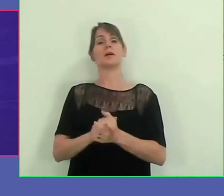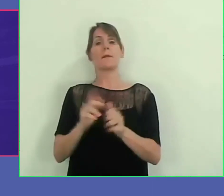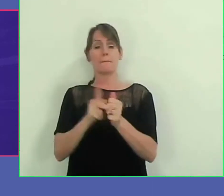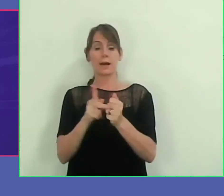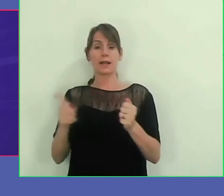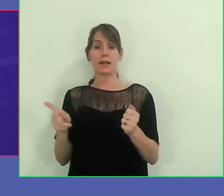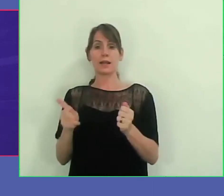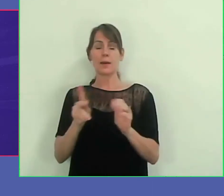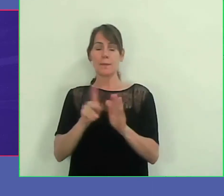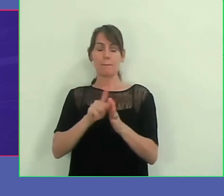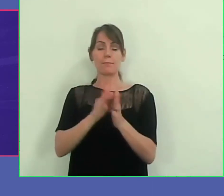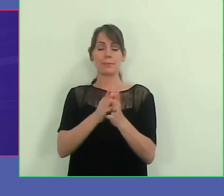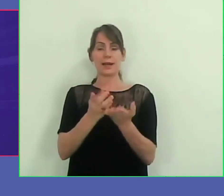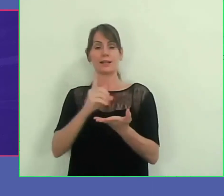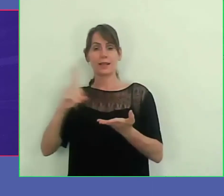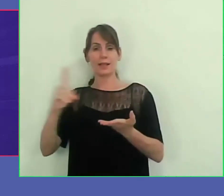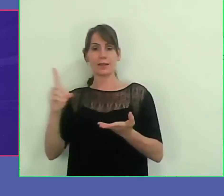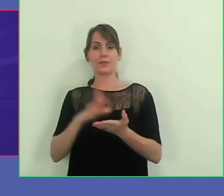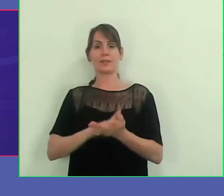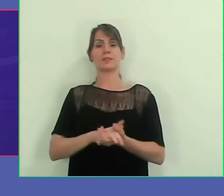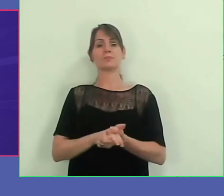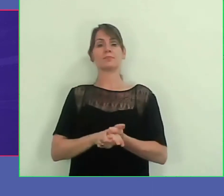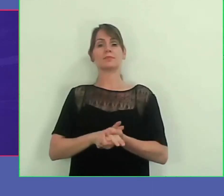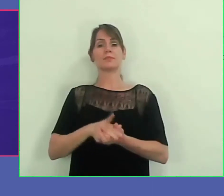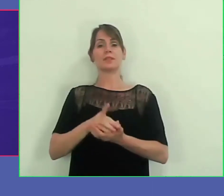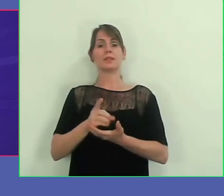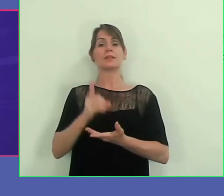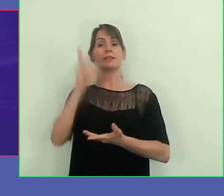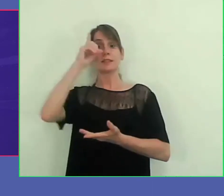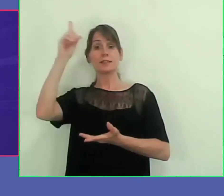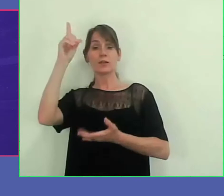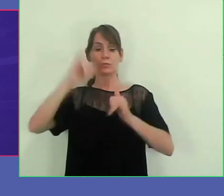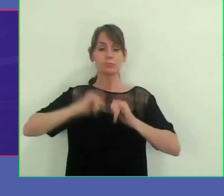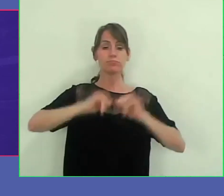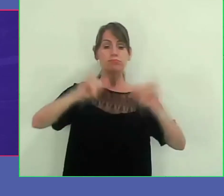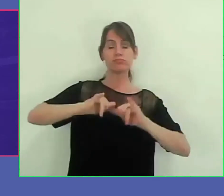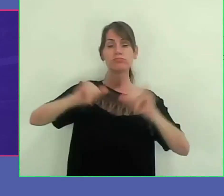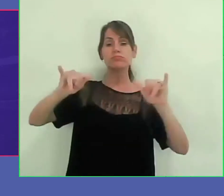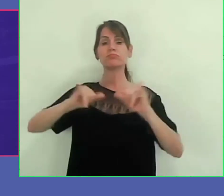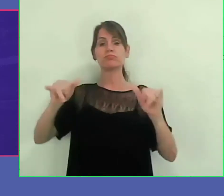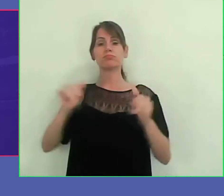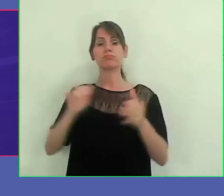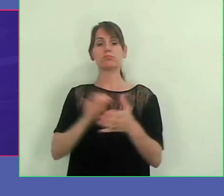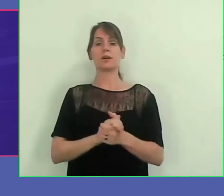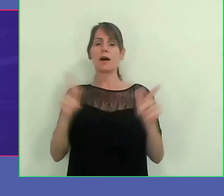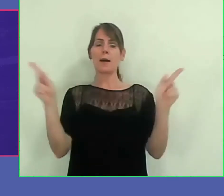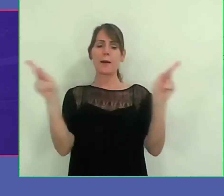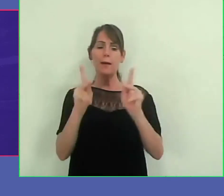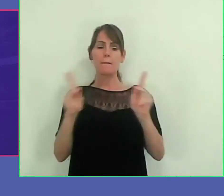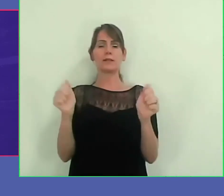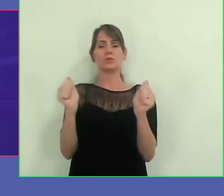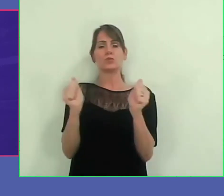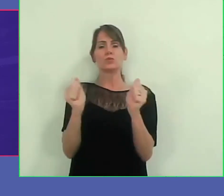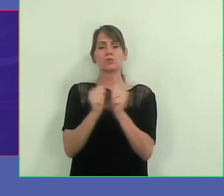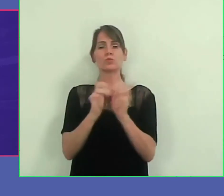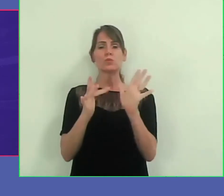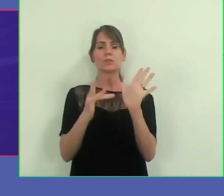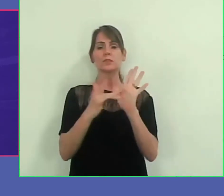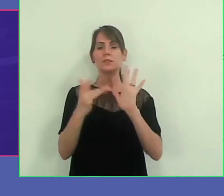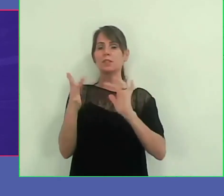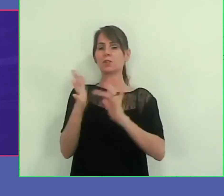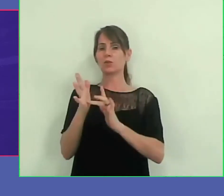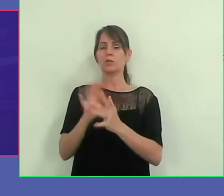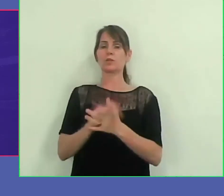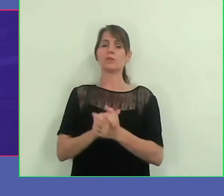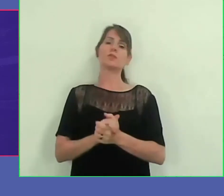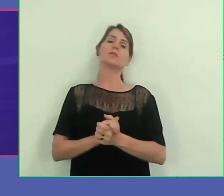Israel, anunciando-lhes o evangelho da paz por meio de Jesus Cristo. Este é o Senhor de todos. Vós